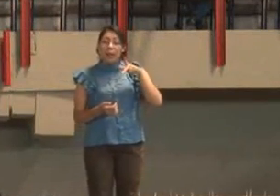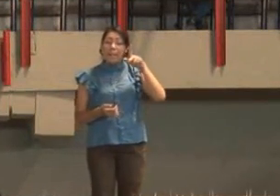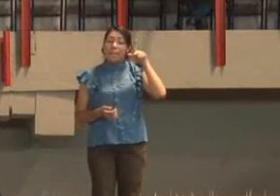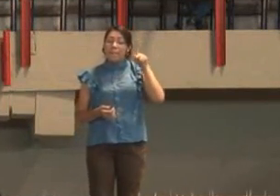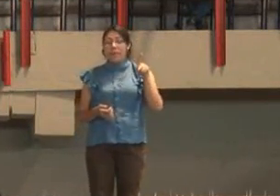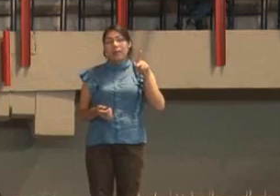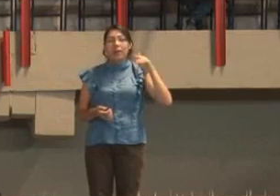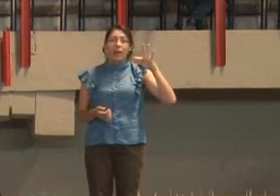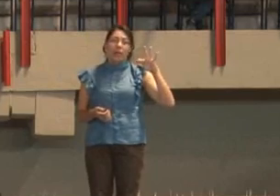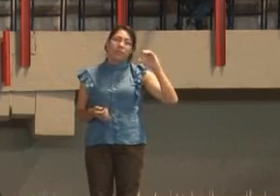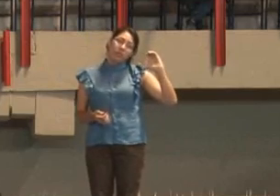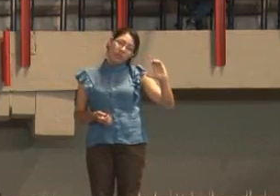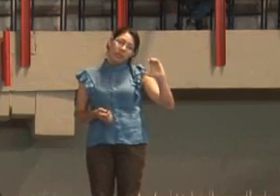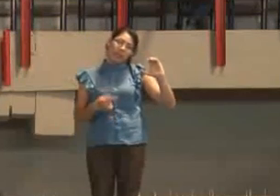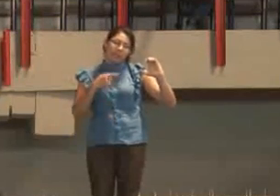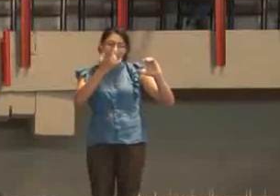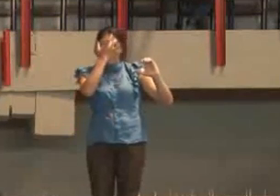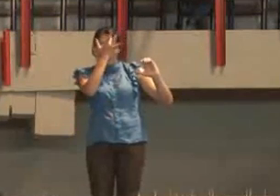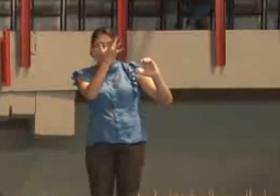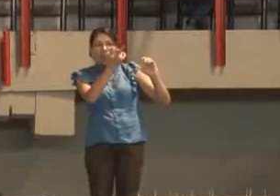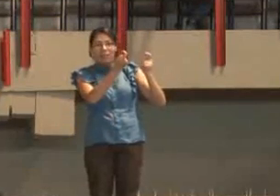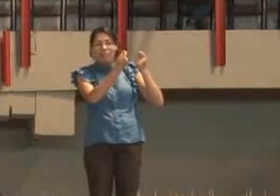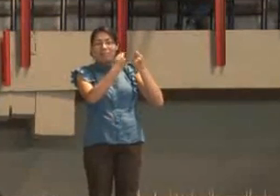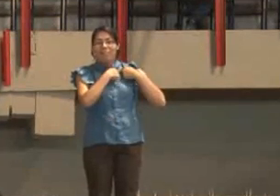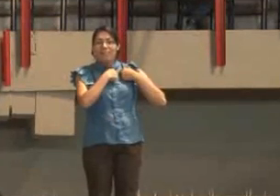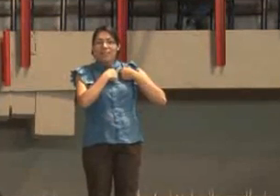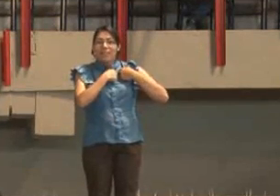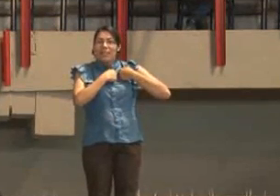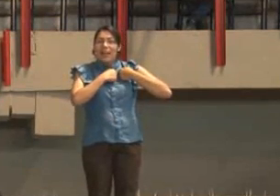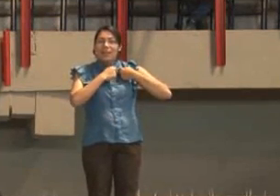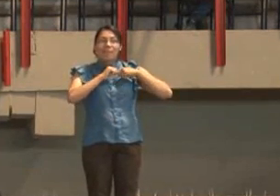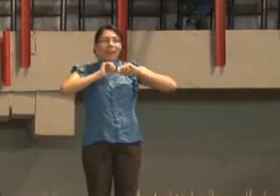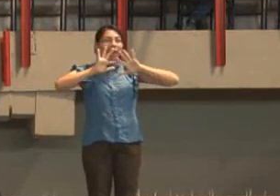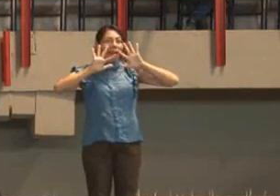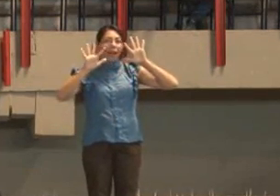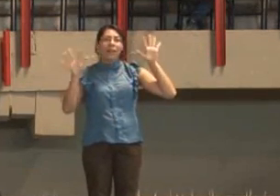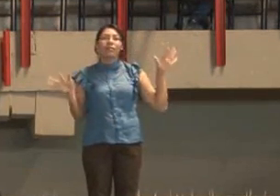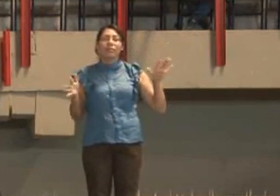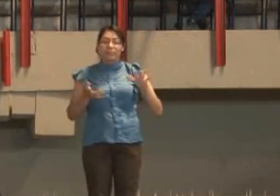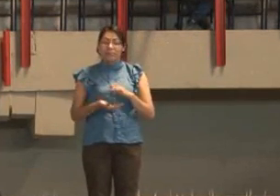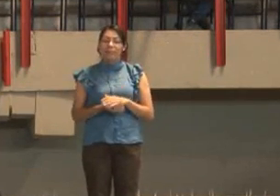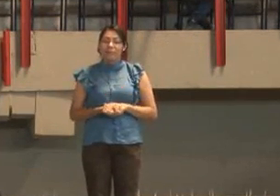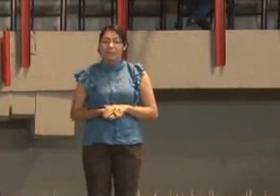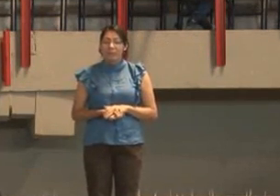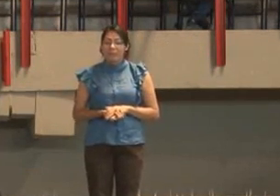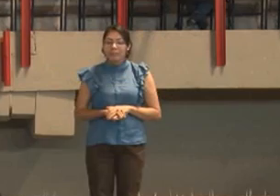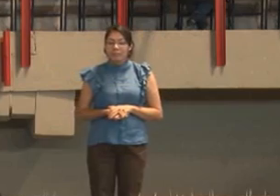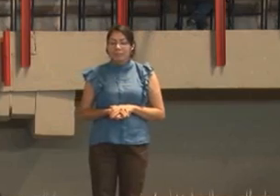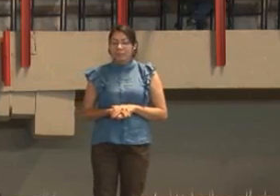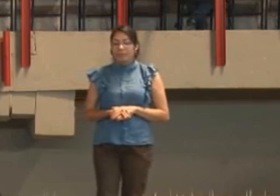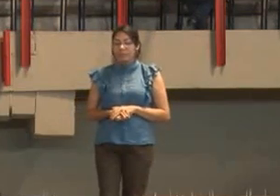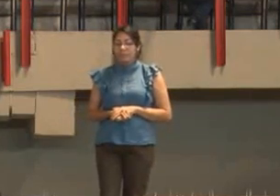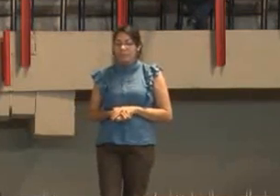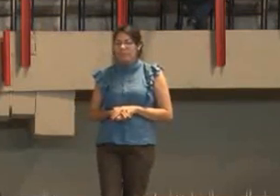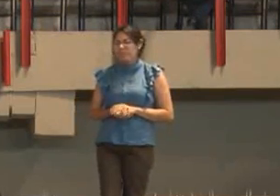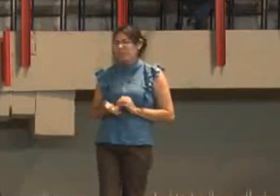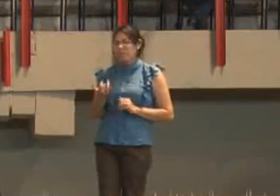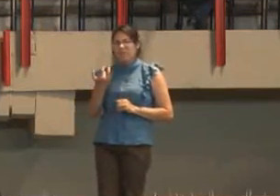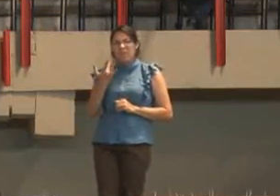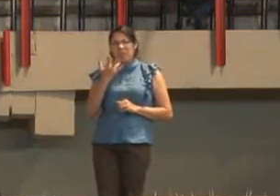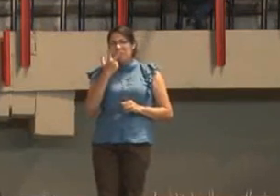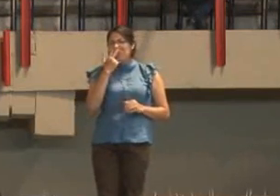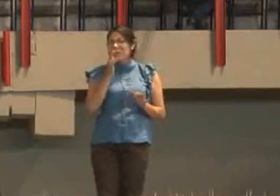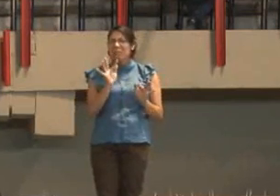princípio fundamental da contagem, que é também um princípio multiplicativo, esse princípio fundamental, certo? Então é só essa bobagem. Você